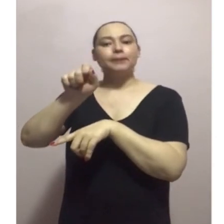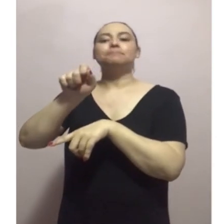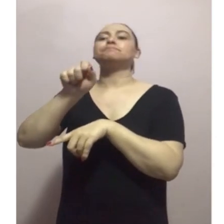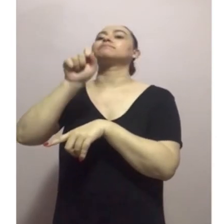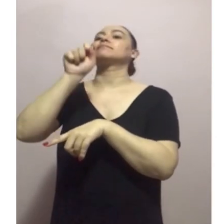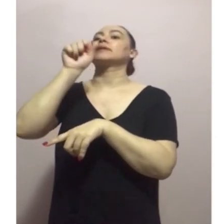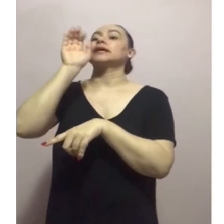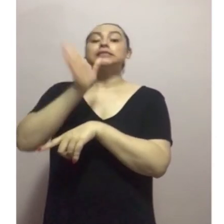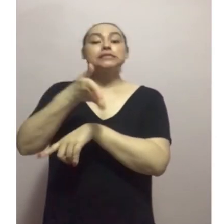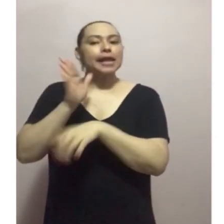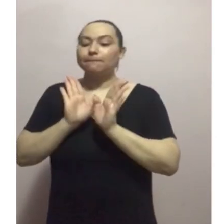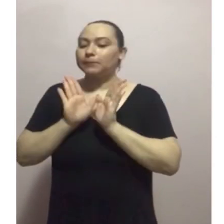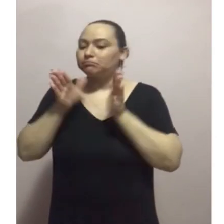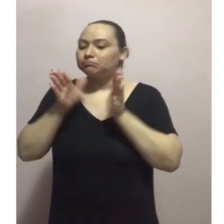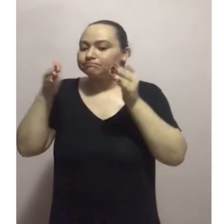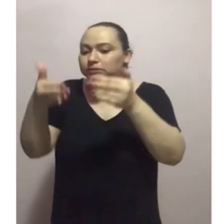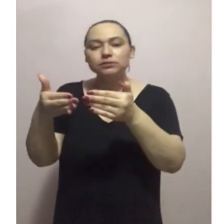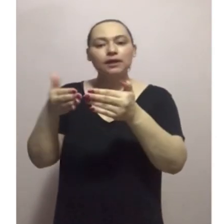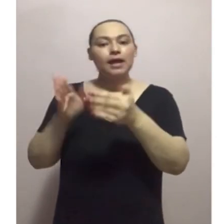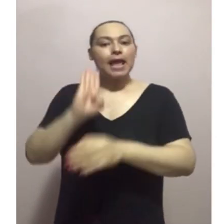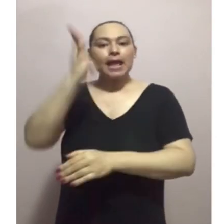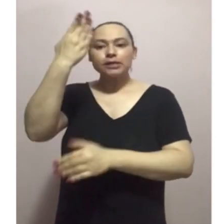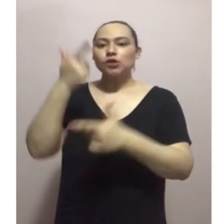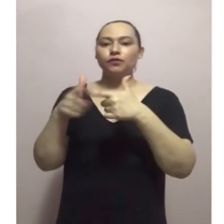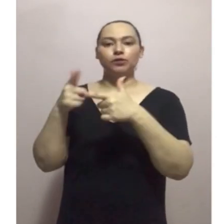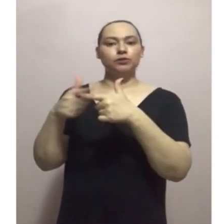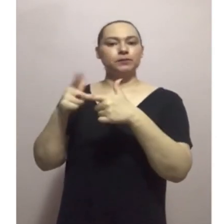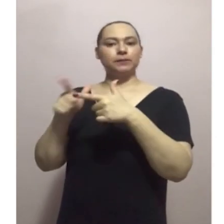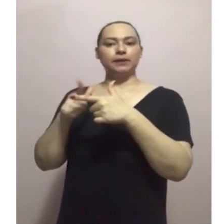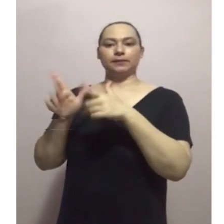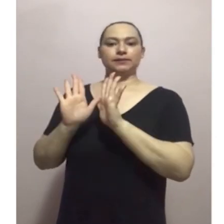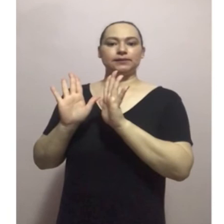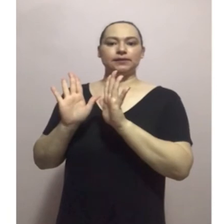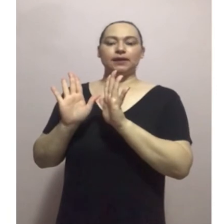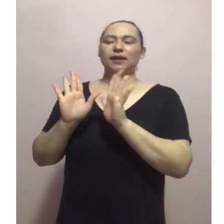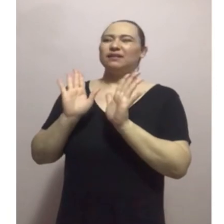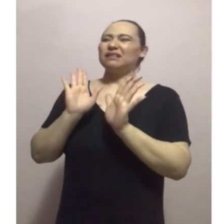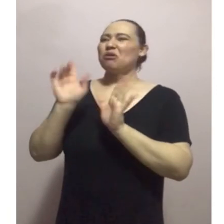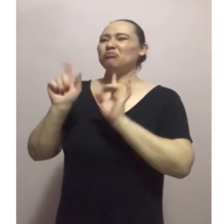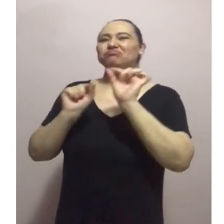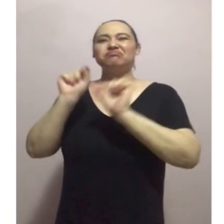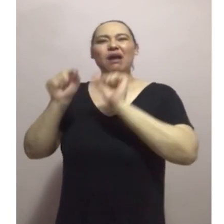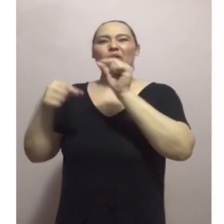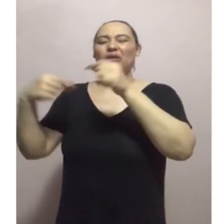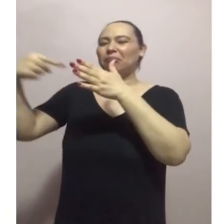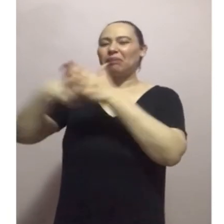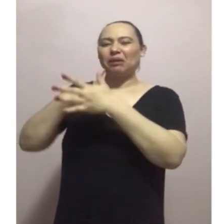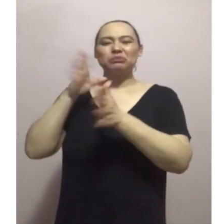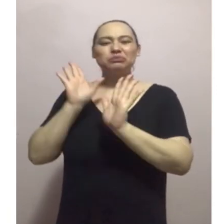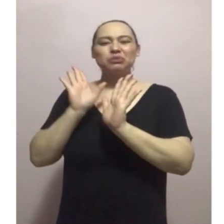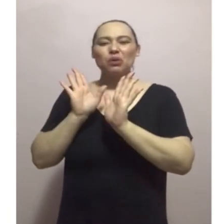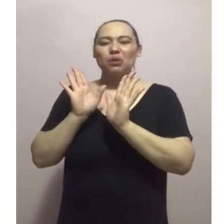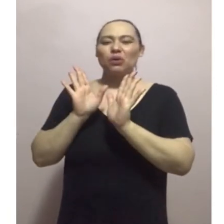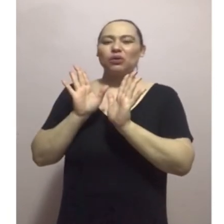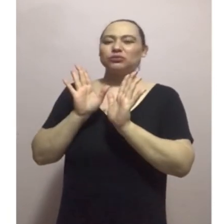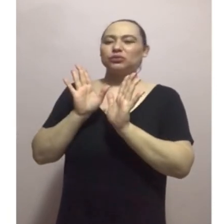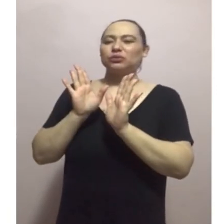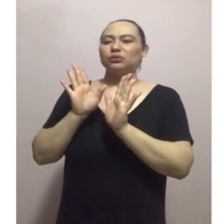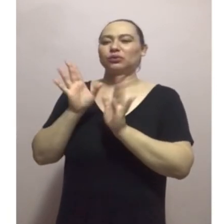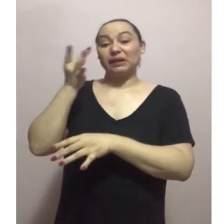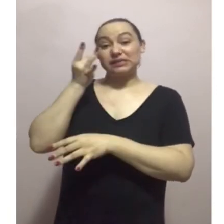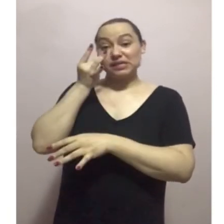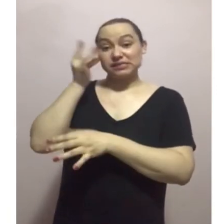sempre objetiva tentando resolver os problemas. Então, assim, alguém perguntou aí sobre a questão